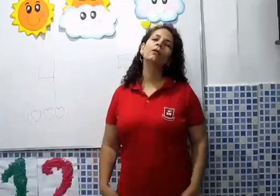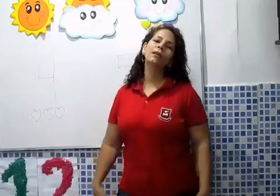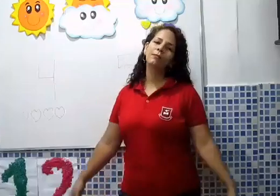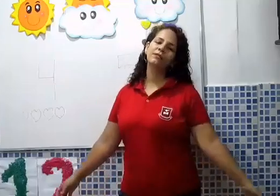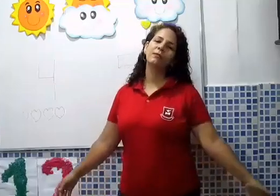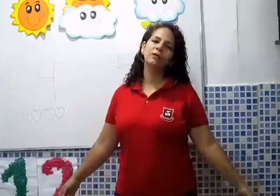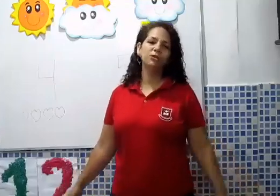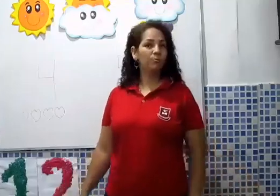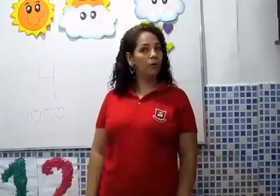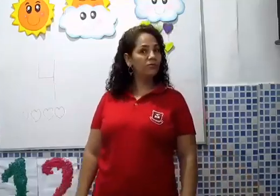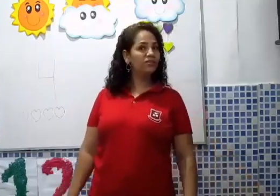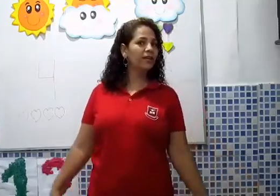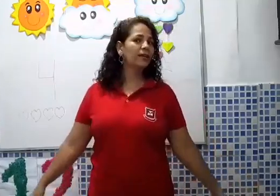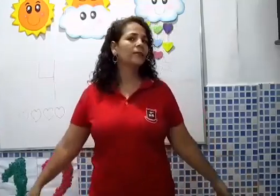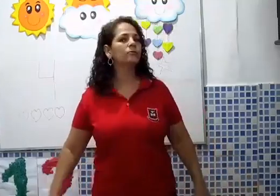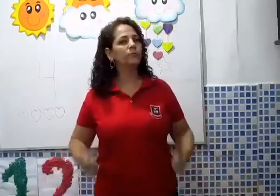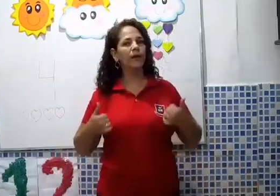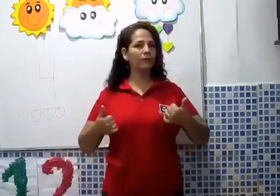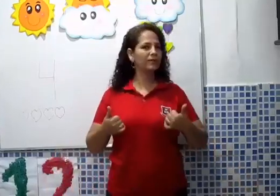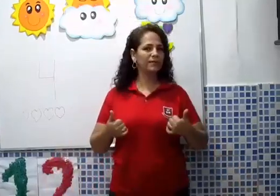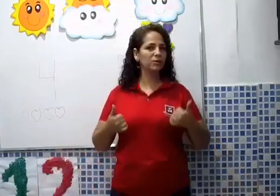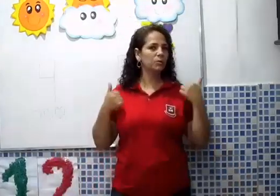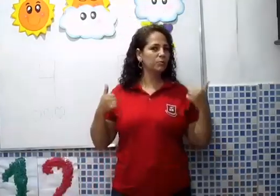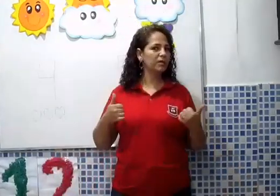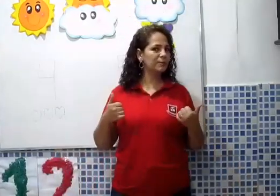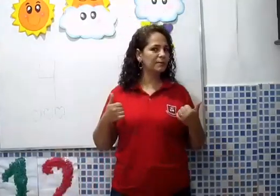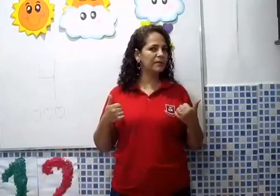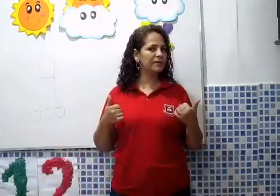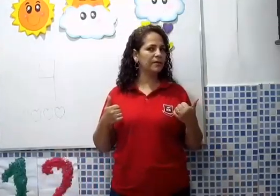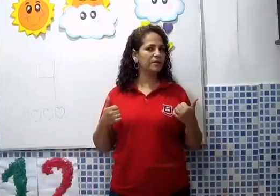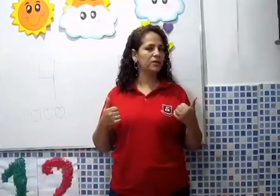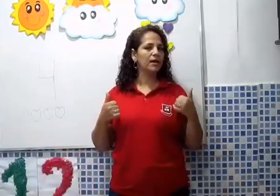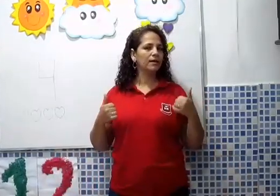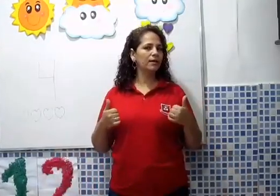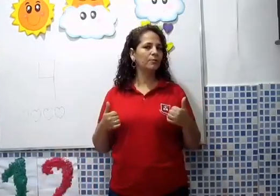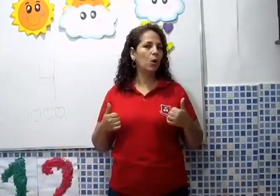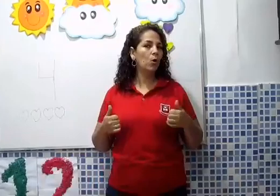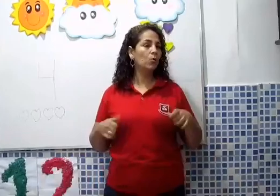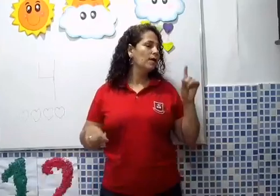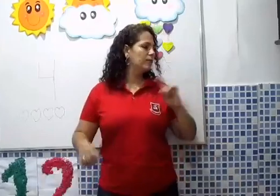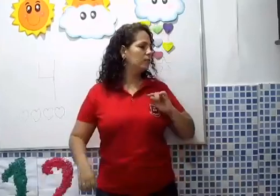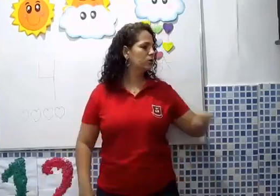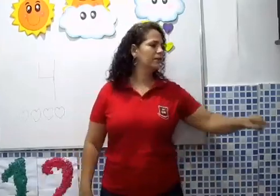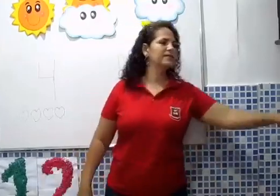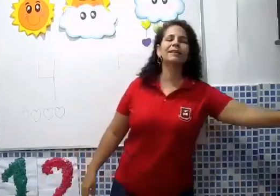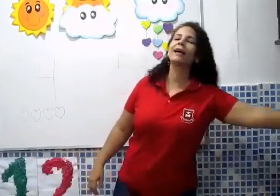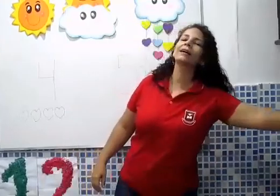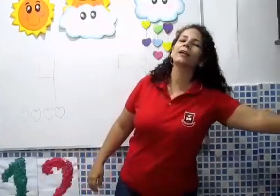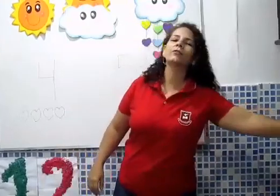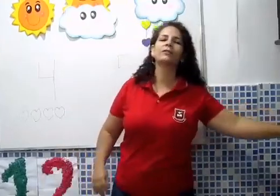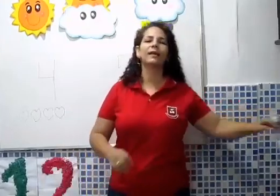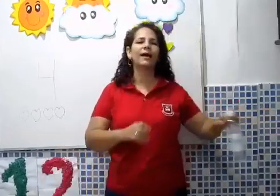Olá, meus amores, bom dia! Tudo bem com vocês, meus príncipes e princesas? Que bom! Vamos começar a nossa